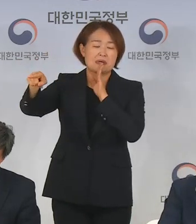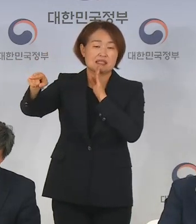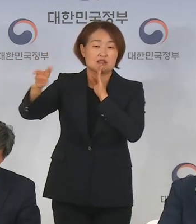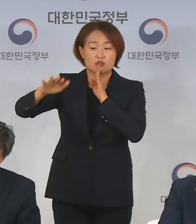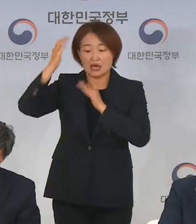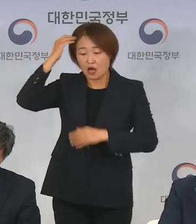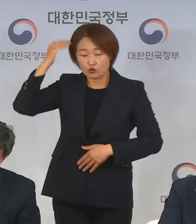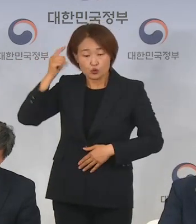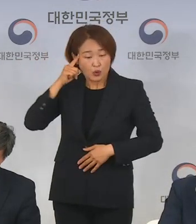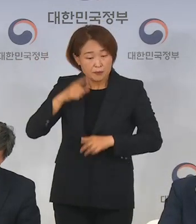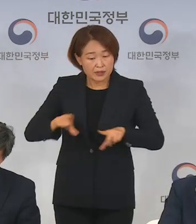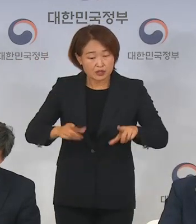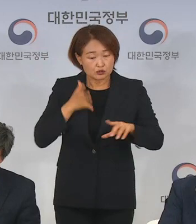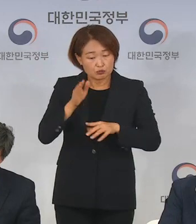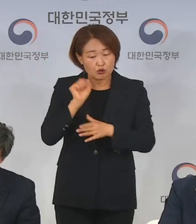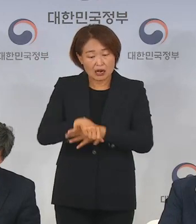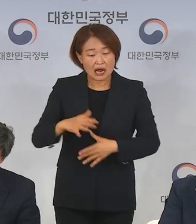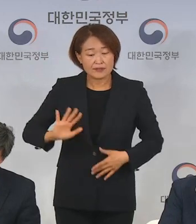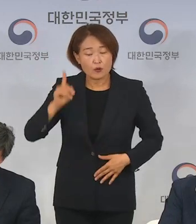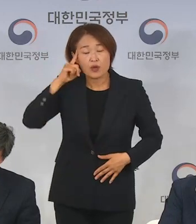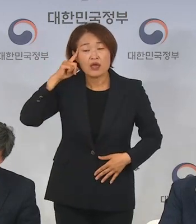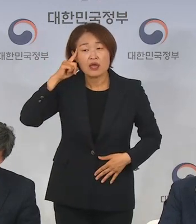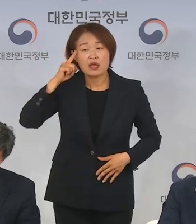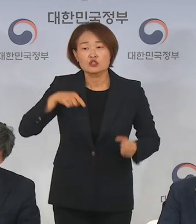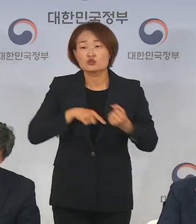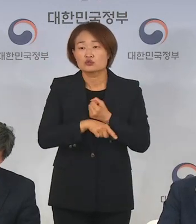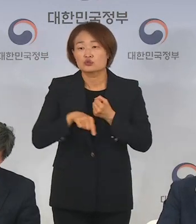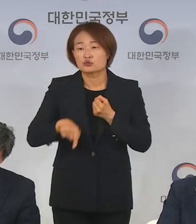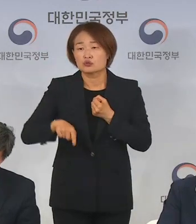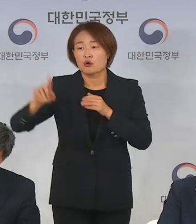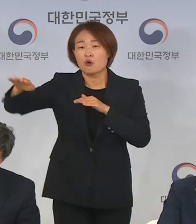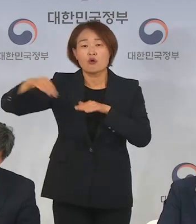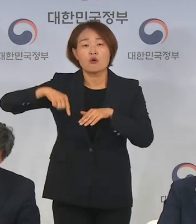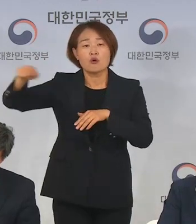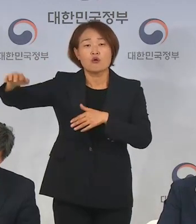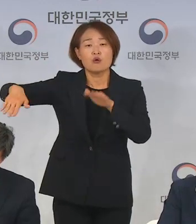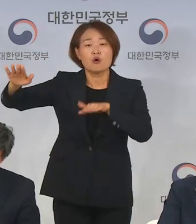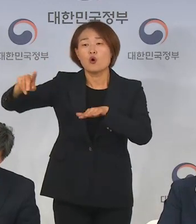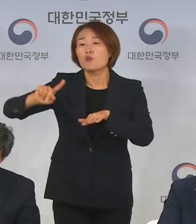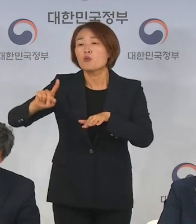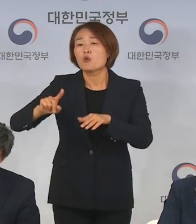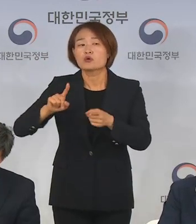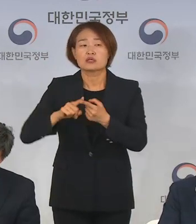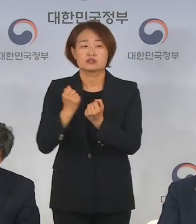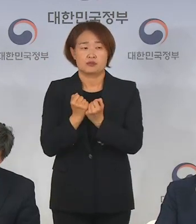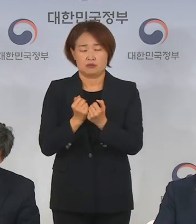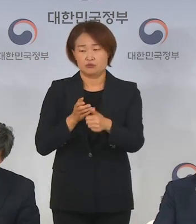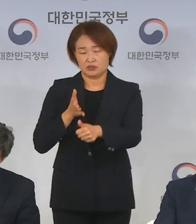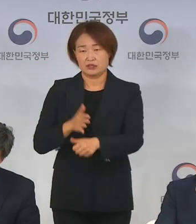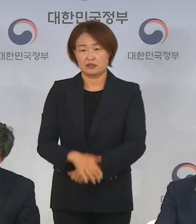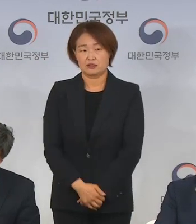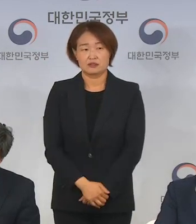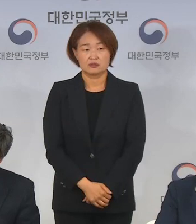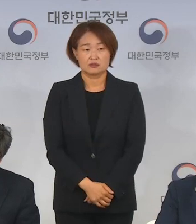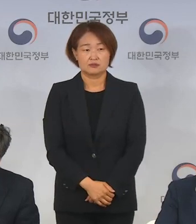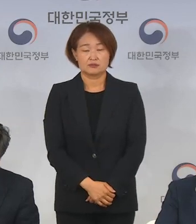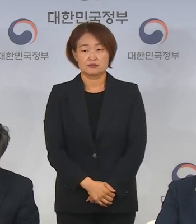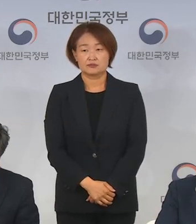한국은 안 됐잖아요. 이 다른 이 차이에 대해서 설명 좀 해 주십시오.